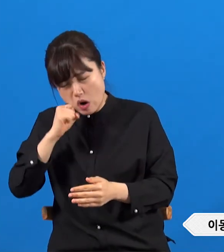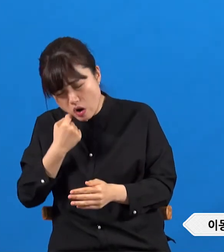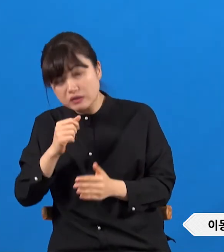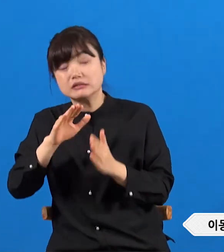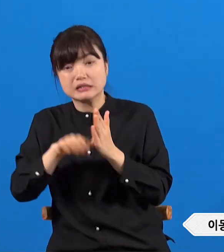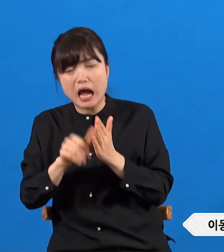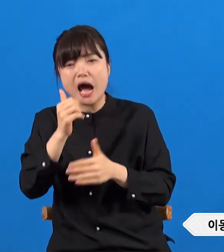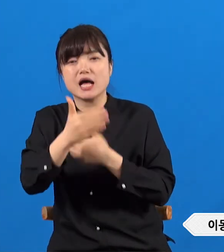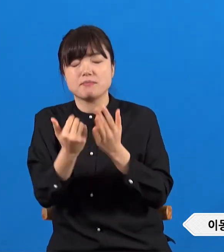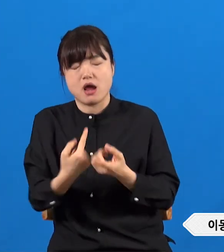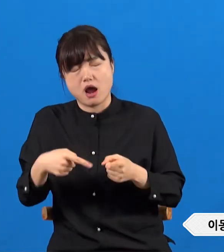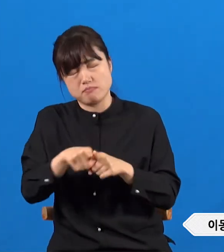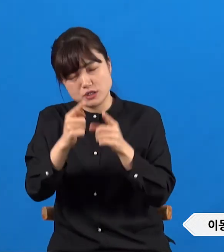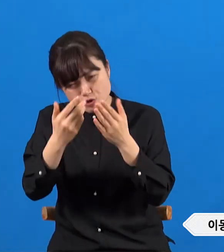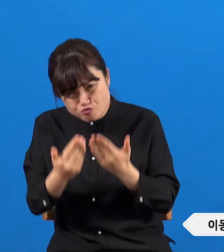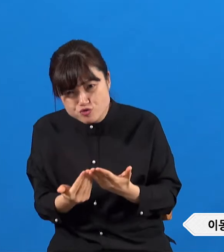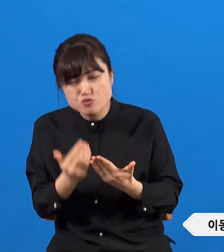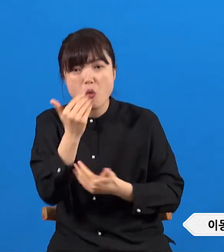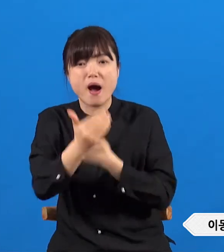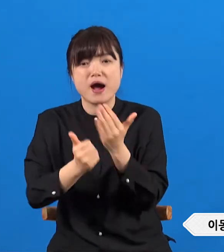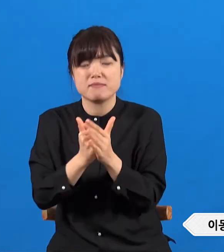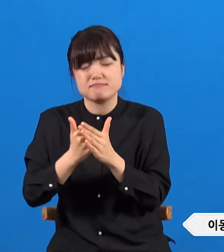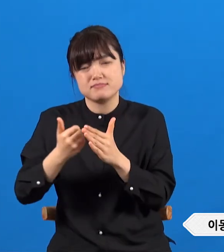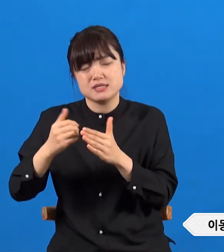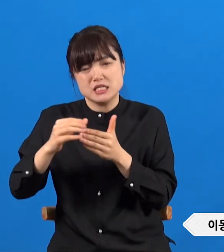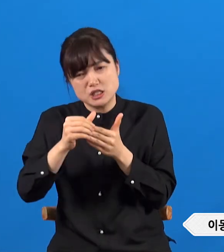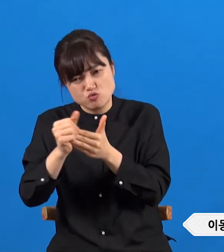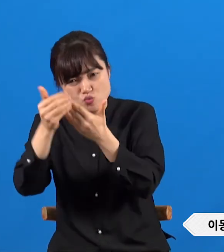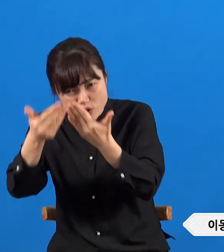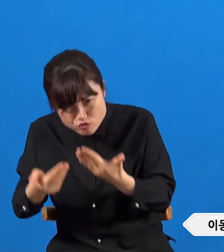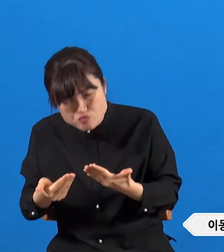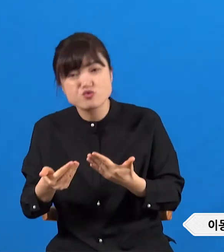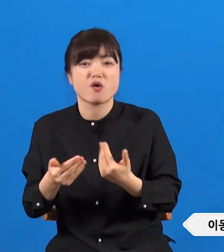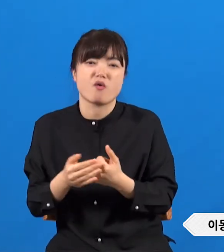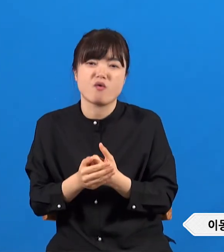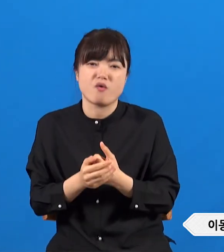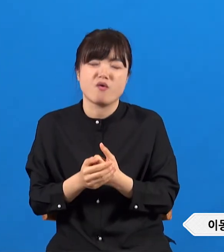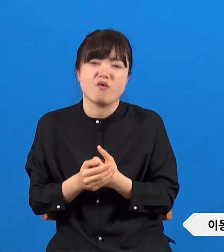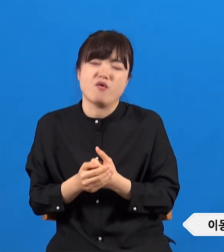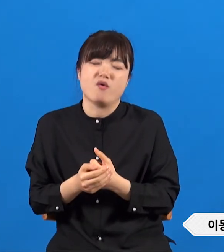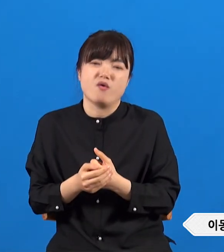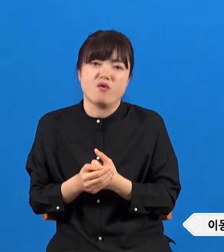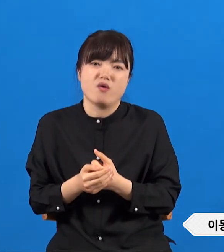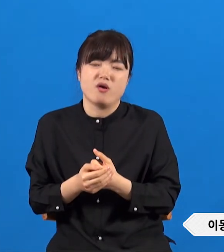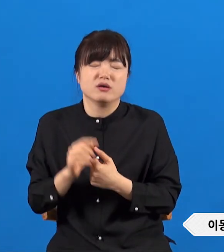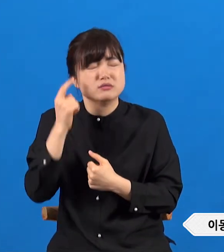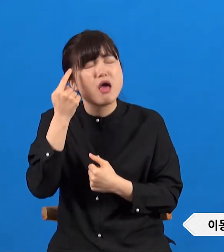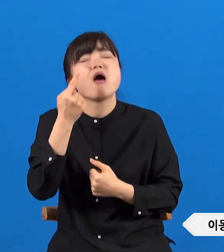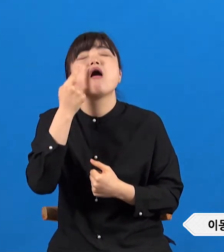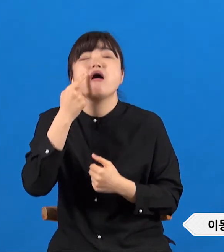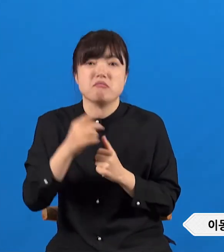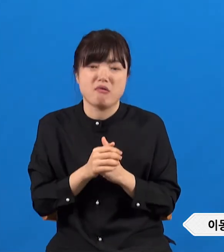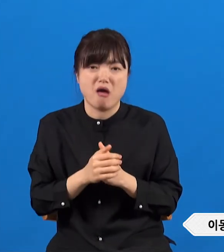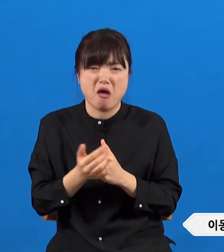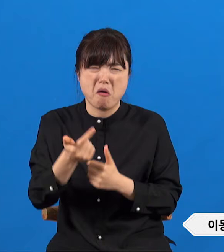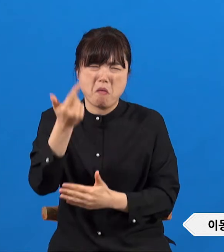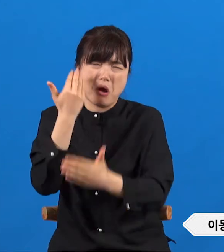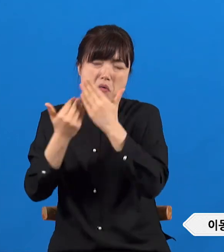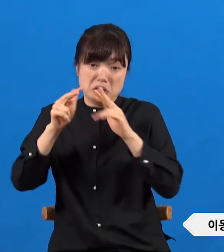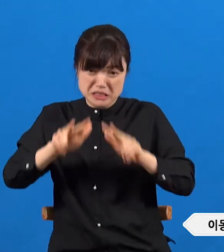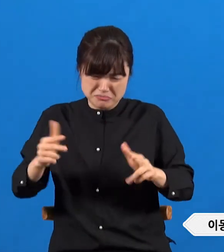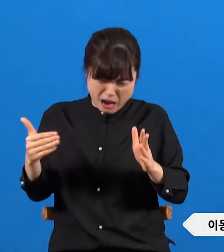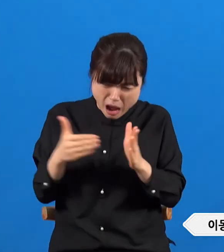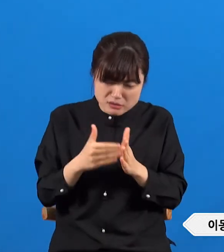여정에도 하나님이 함께 하시고 하나님이 간섭하시고 하나님이 인도해 주셨다면, 생각해 보세요.